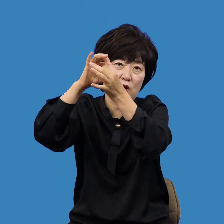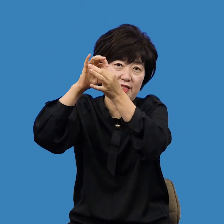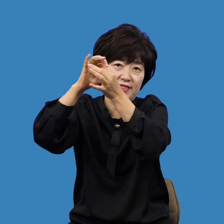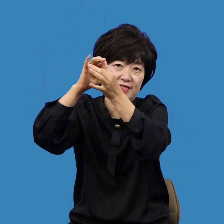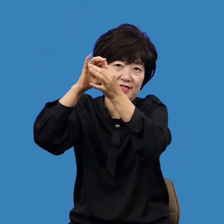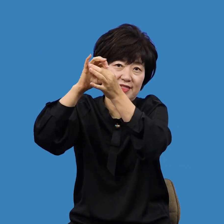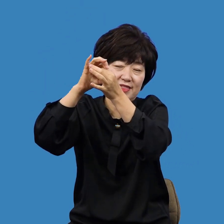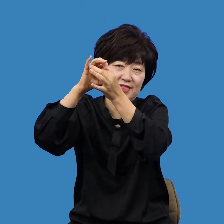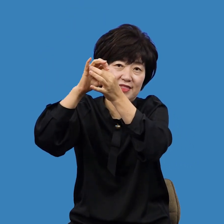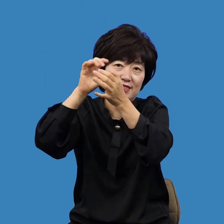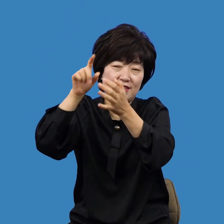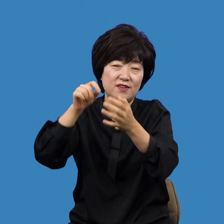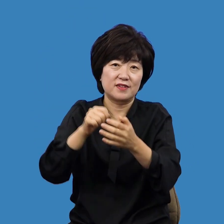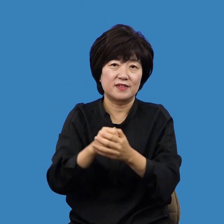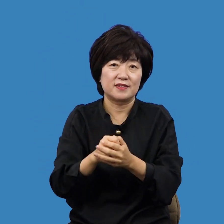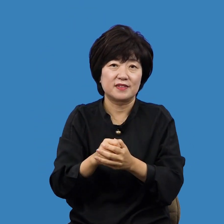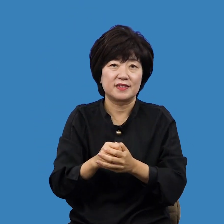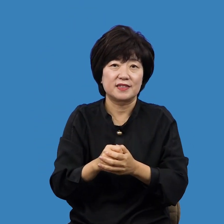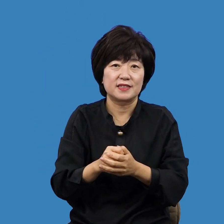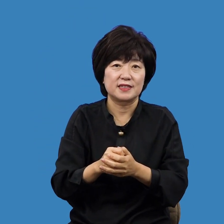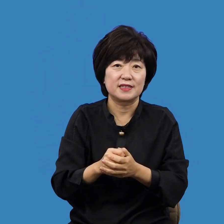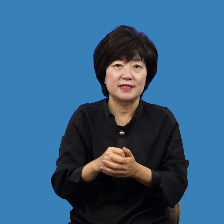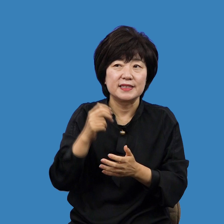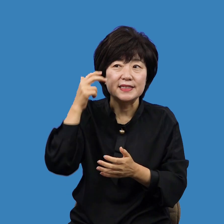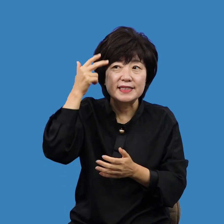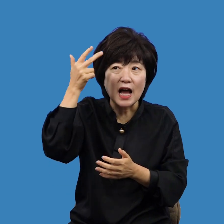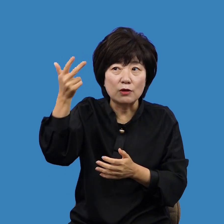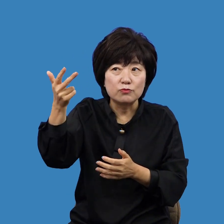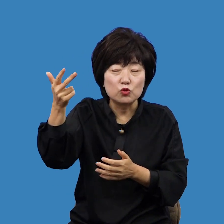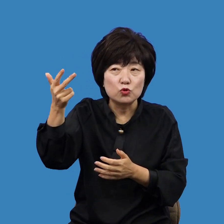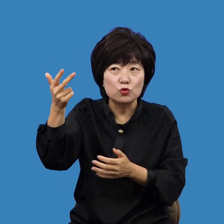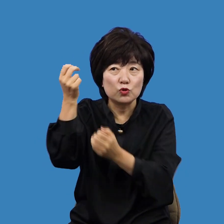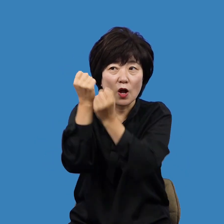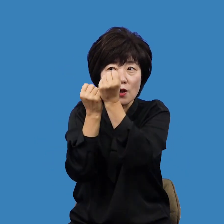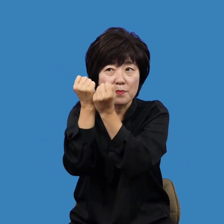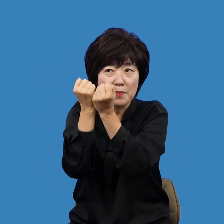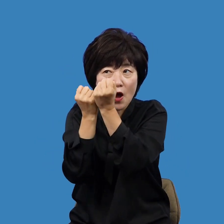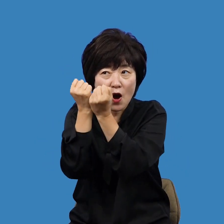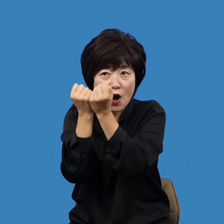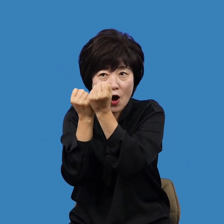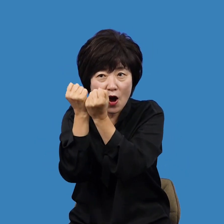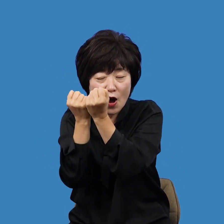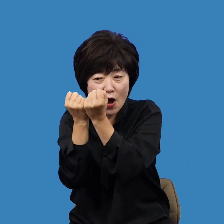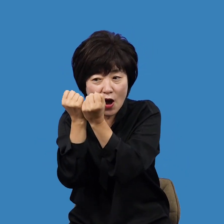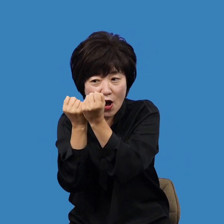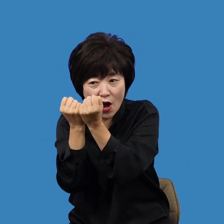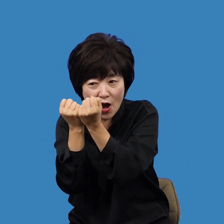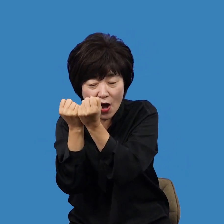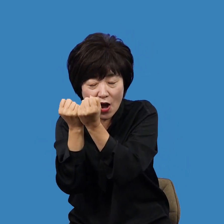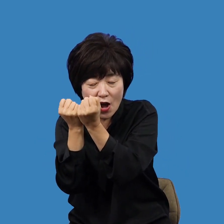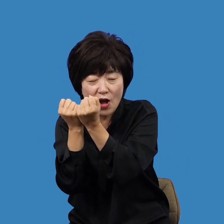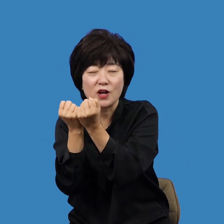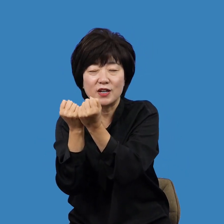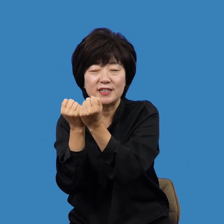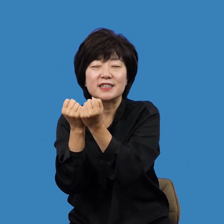그래서 이야기도 다음 주에 이야기를 써먹으려고 제가 미리 이렇게 작업을 하는 건데, 그래서를 얘기하면 다음 주 설교가